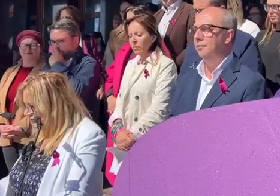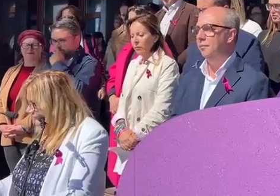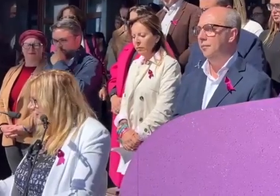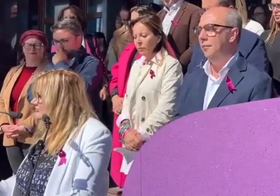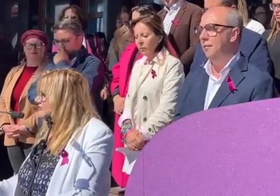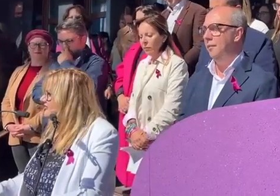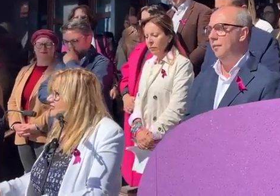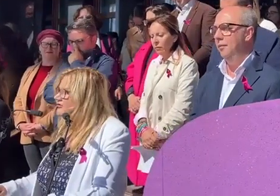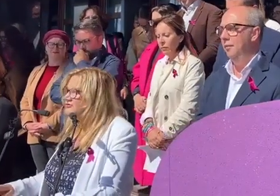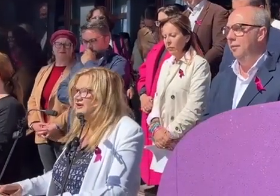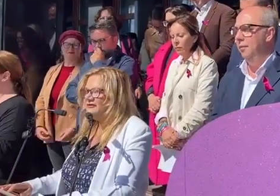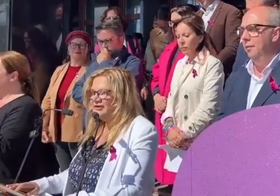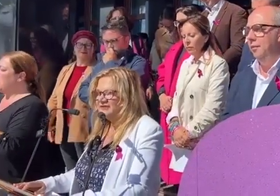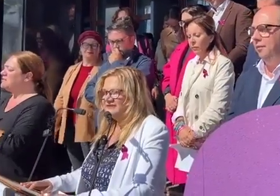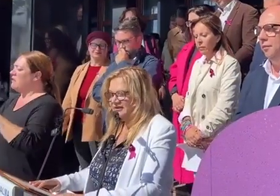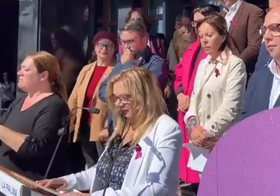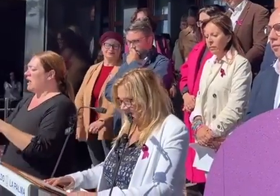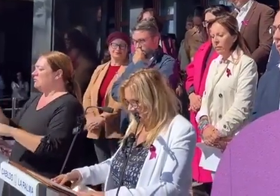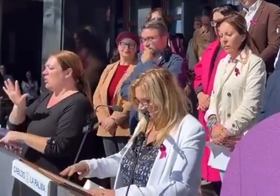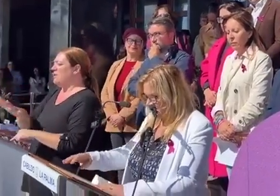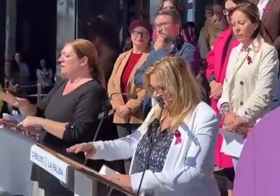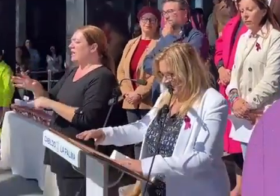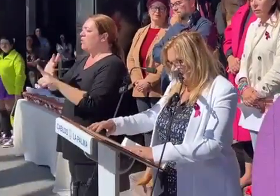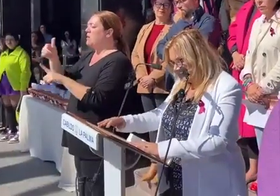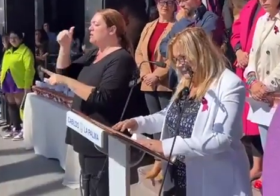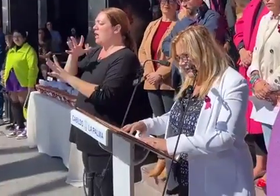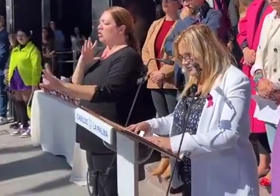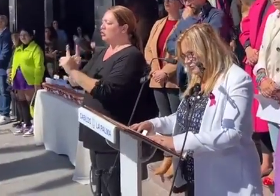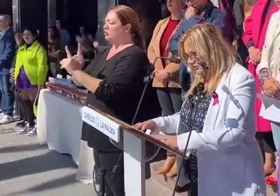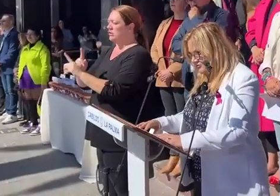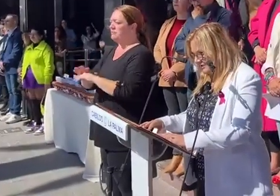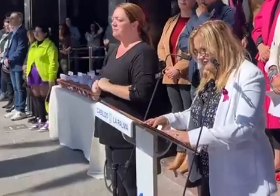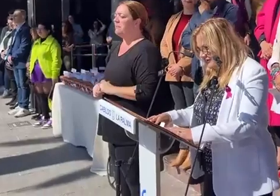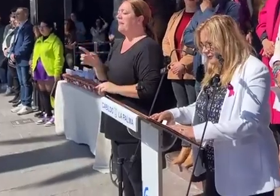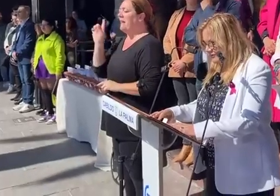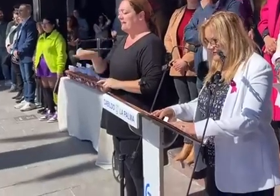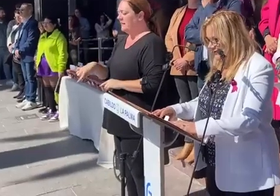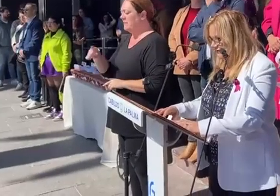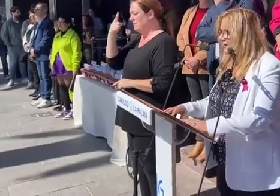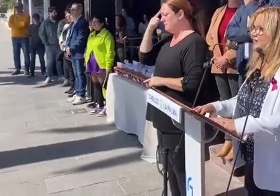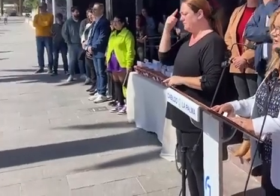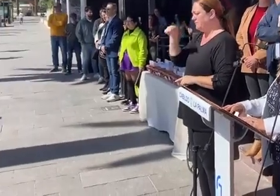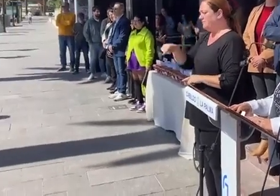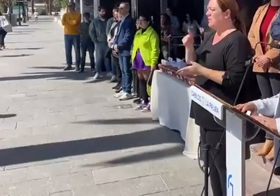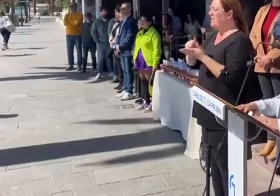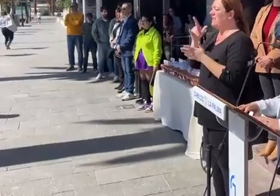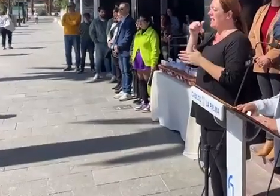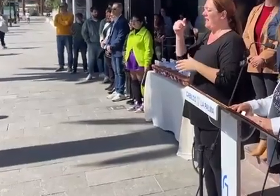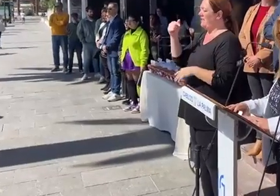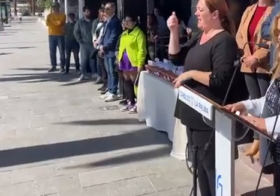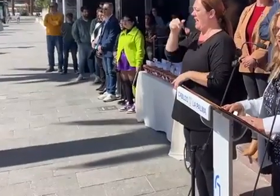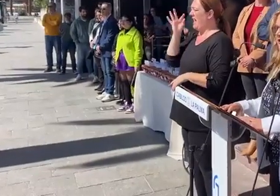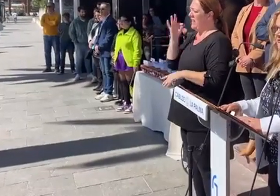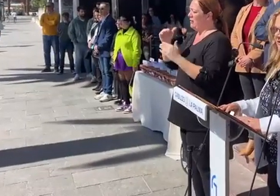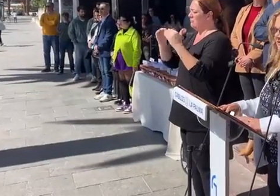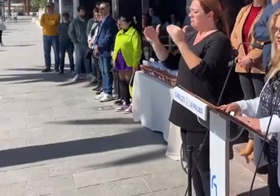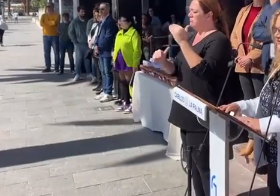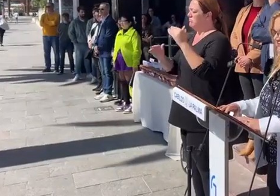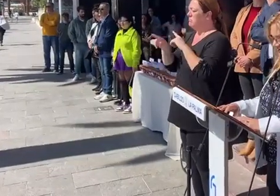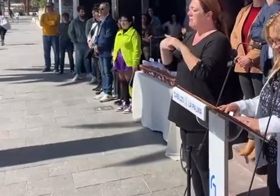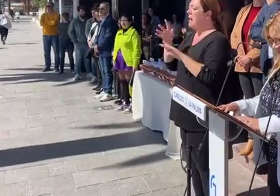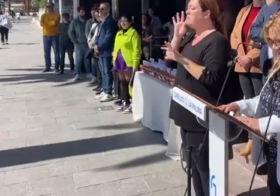la renovación del Pacto de Estado contra la violencia de género. También somos conscientes de las brechas digitales de género y de los riesgos